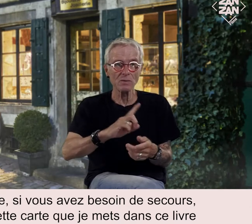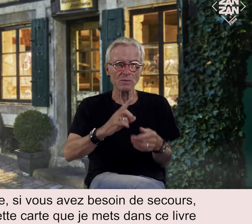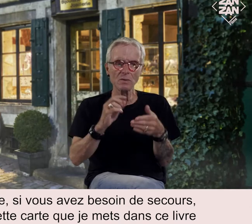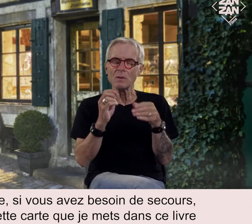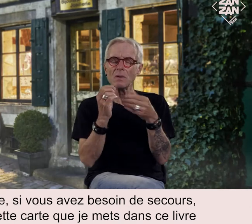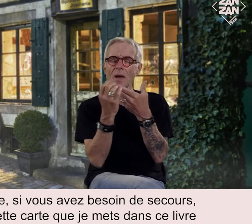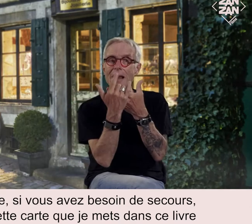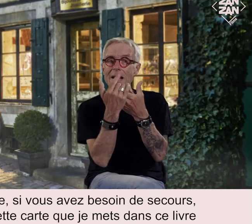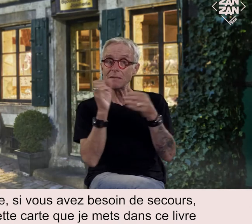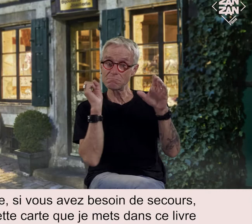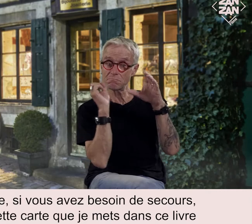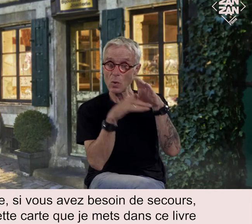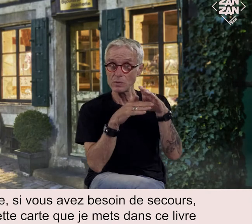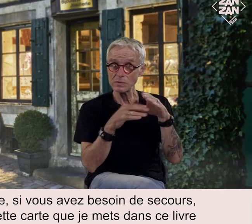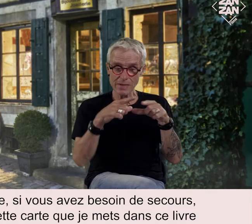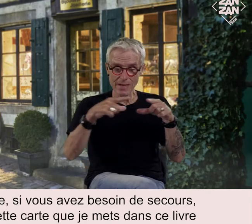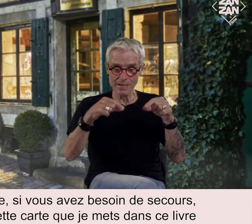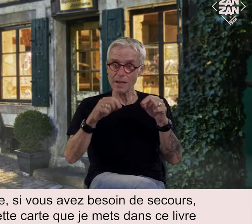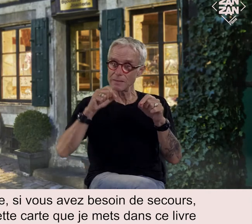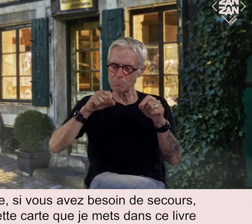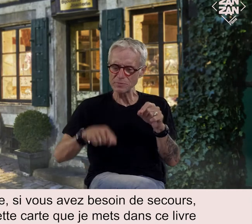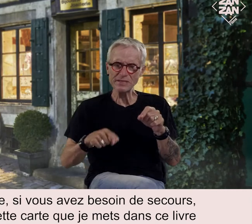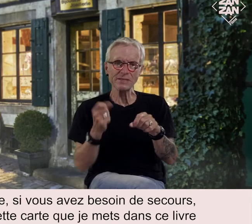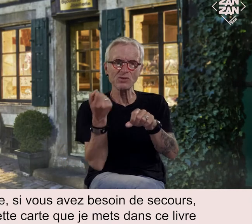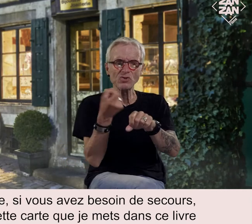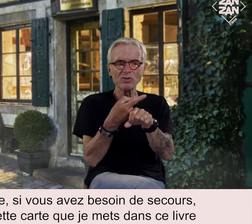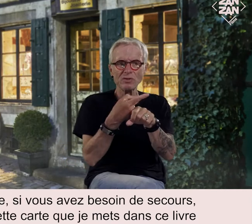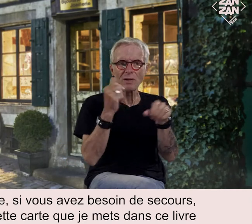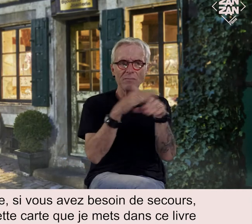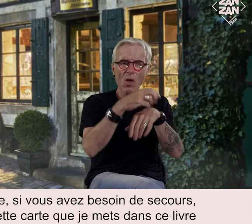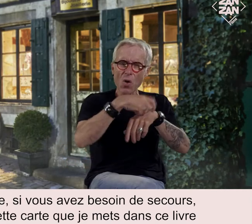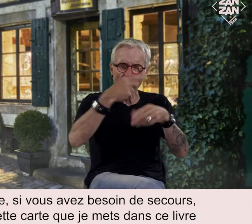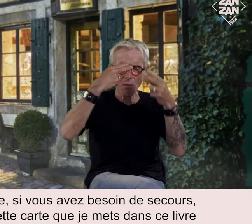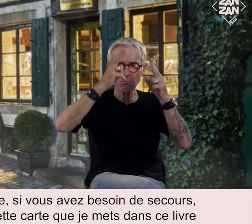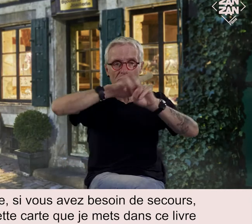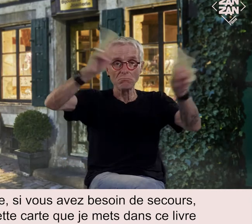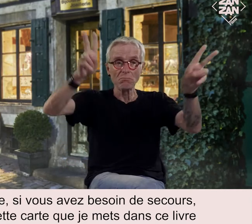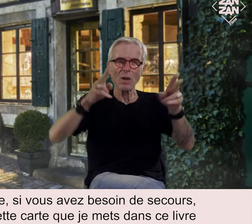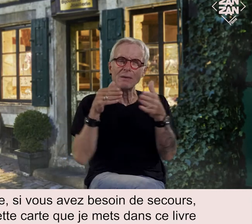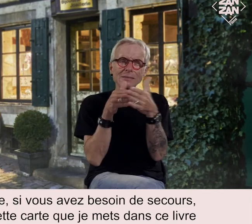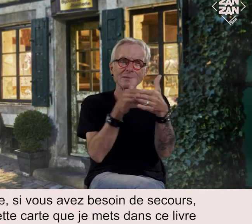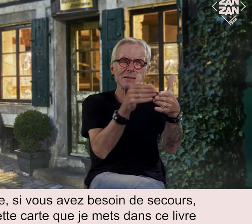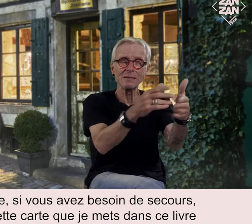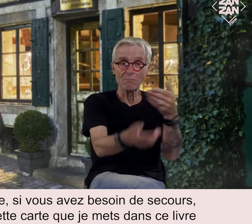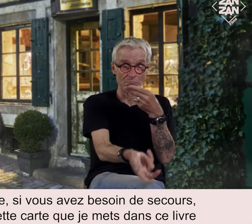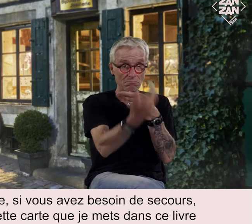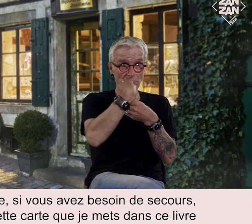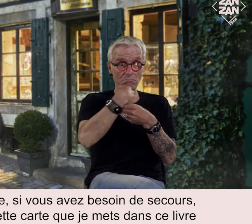poste cette carte que je mets dans ce livre et quelle que soit l'heure, quels que soient les obstacles, je viendrai.